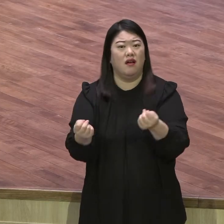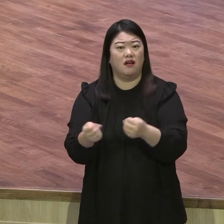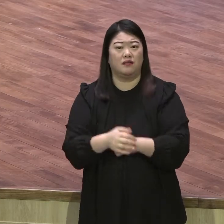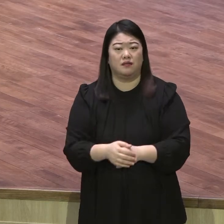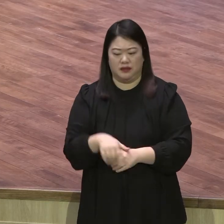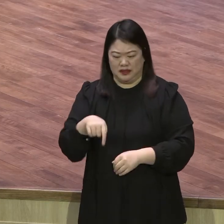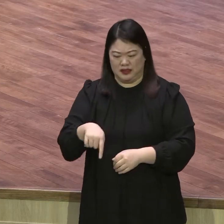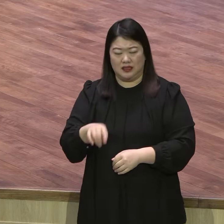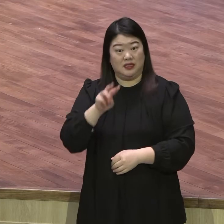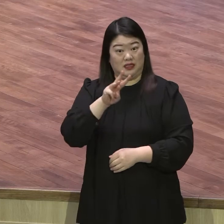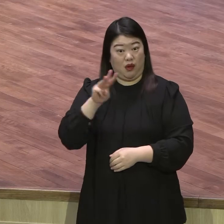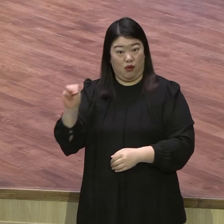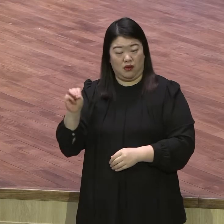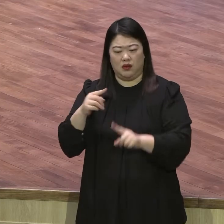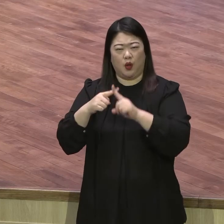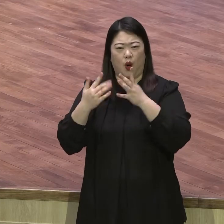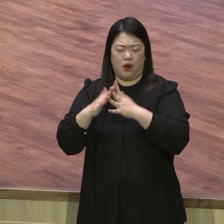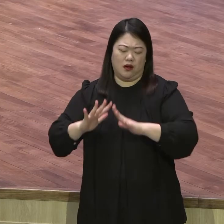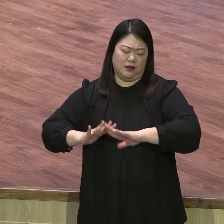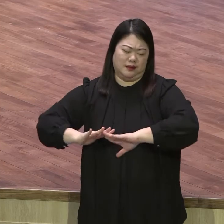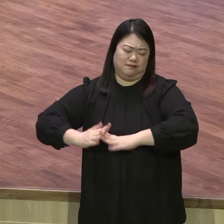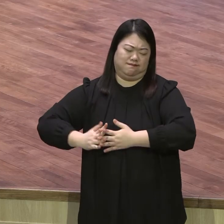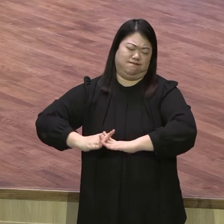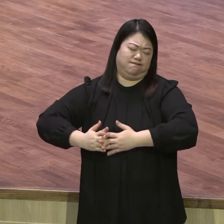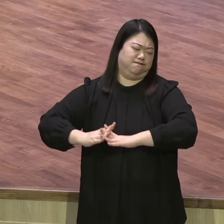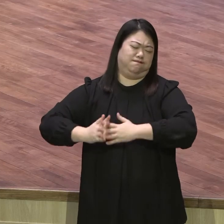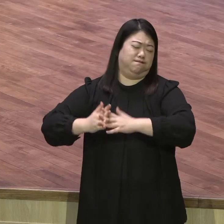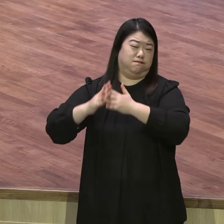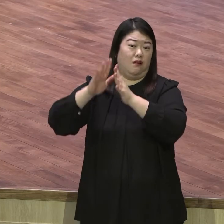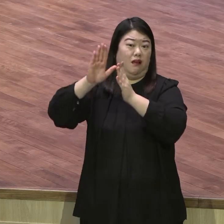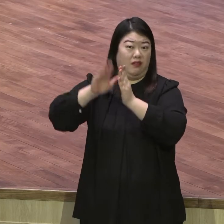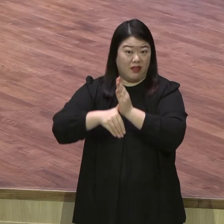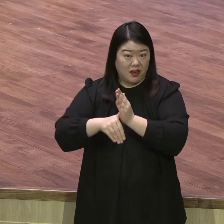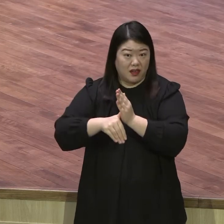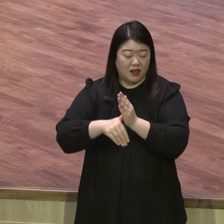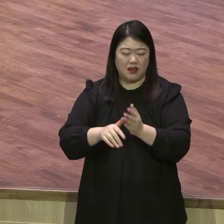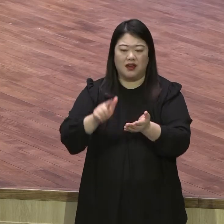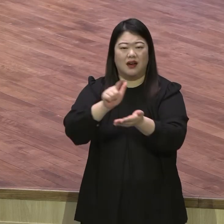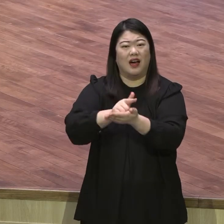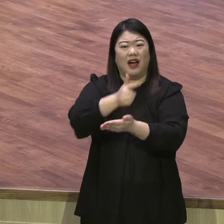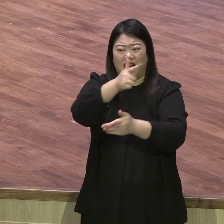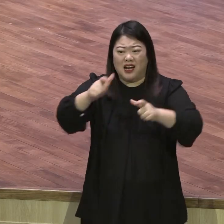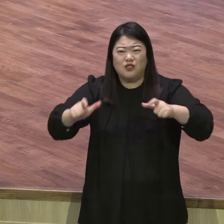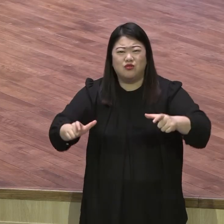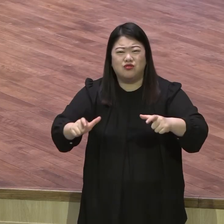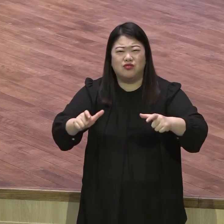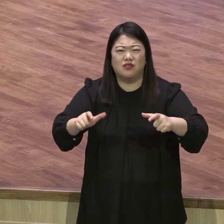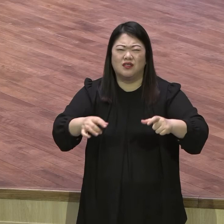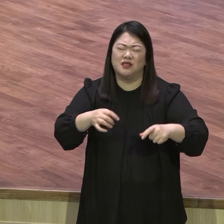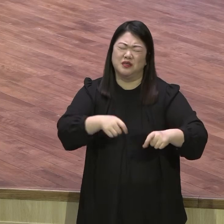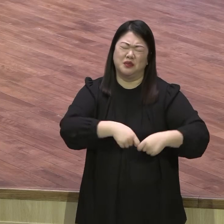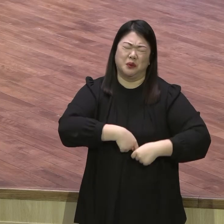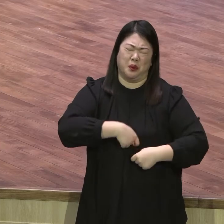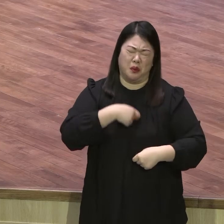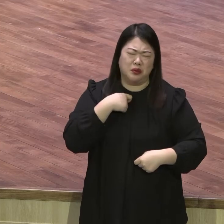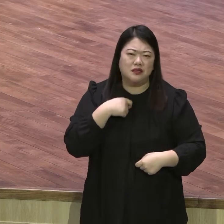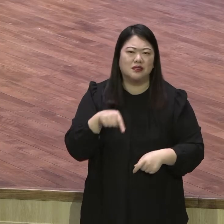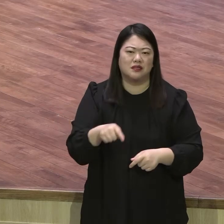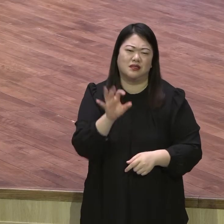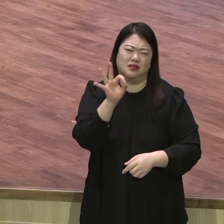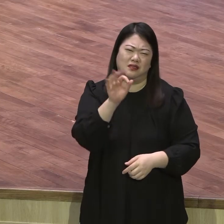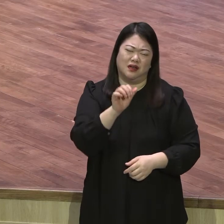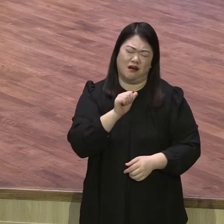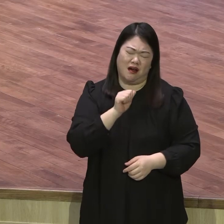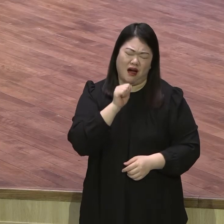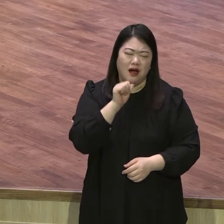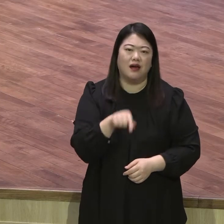지으면서 여러 우리 예언계 모든 성도들 지금까지 없는 중에 어려운 중에 이 강서구에 뭐가 있습니까? 이런 상황 속에서 이런